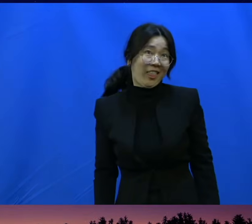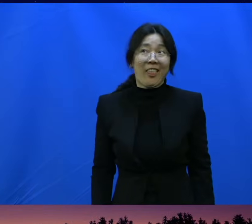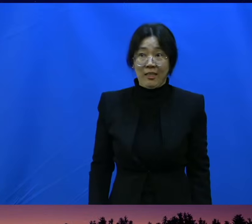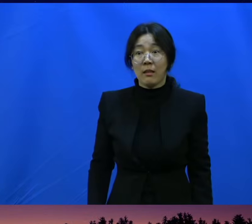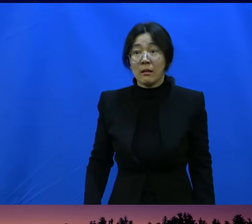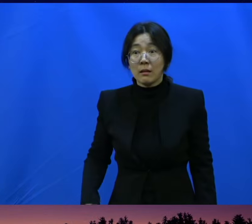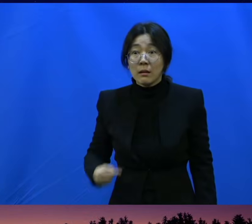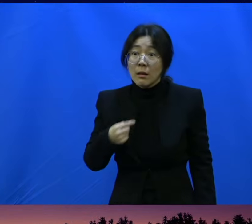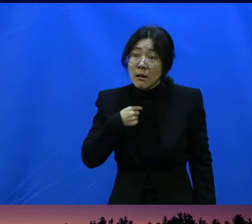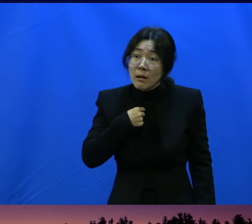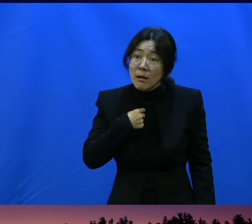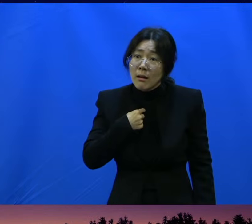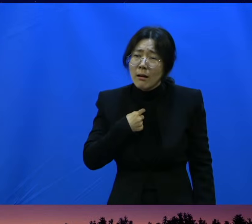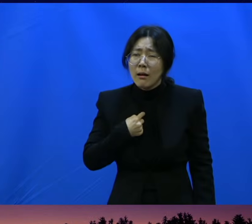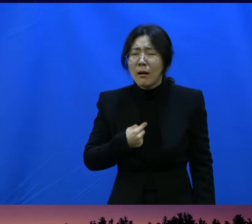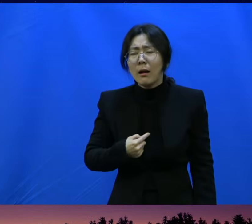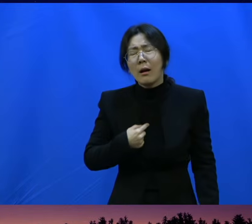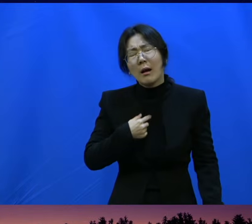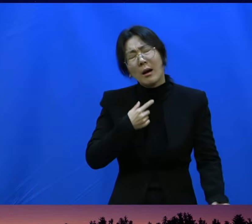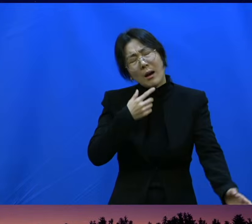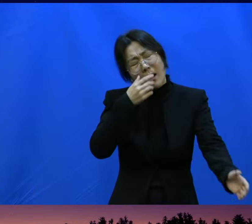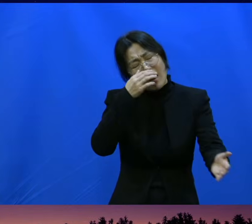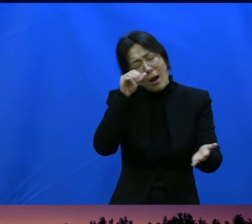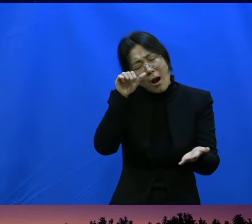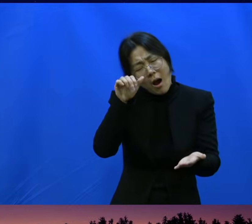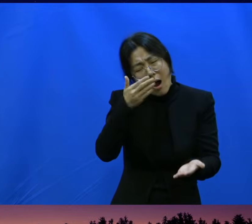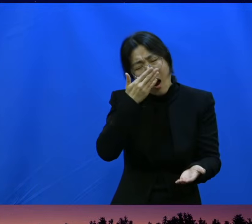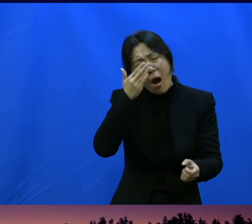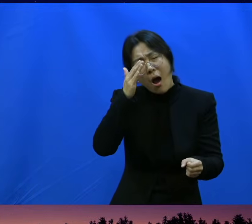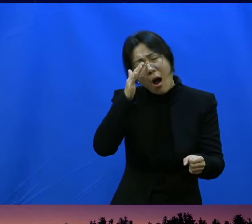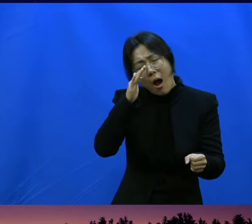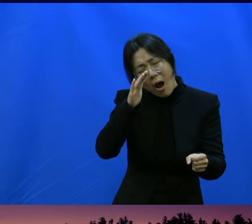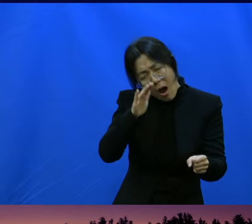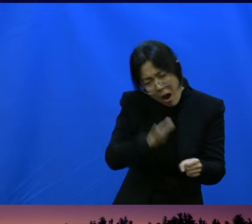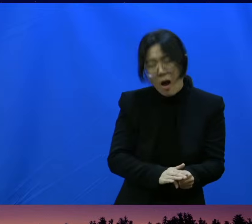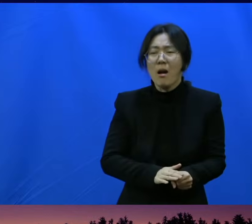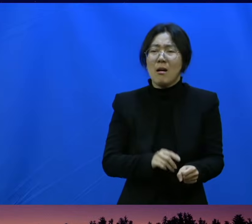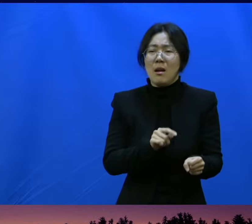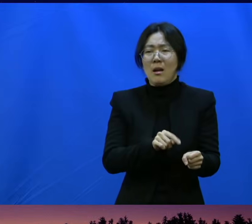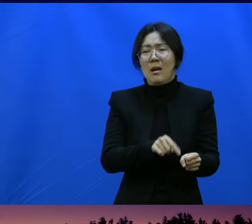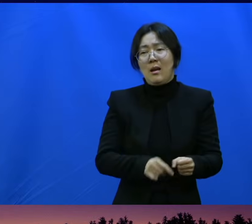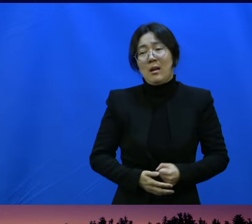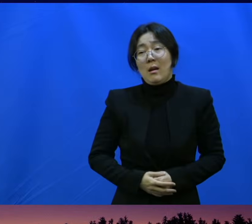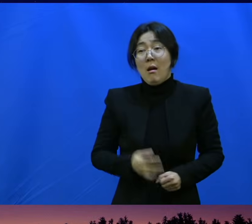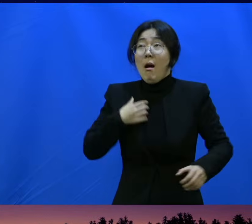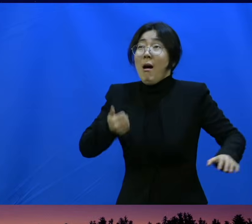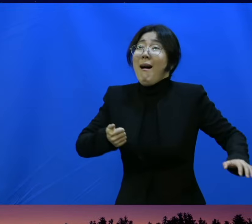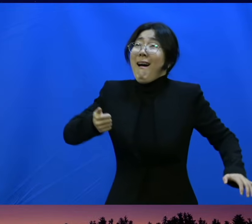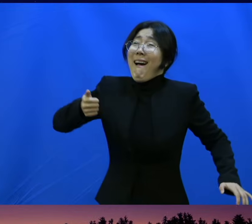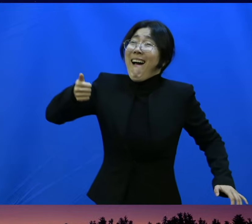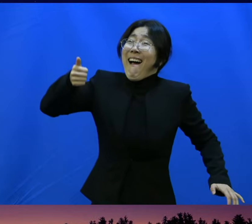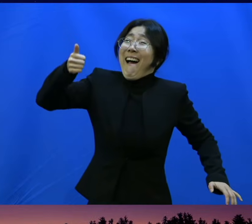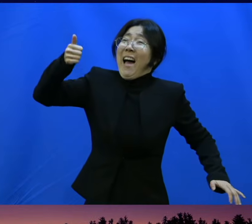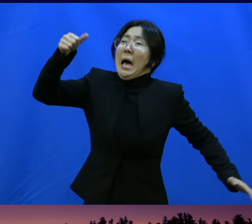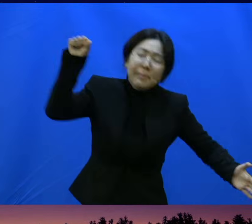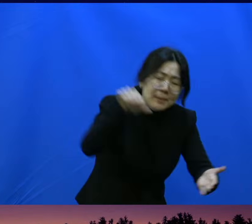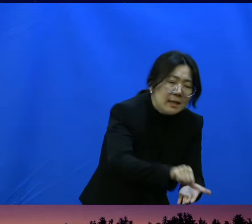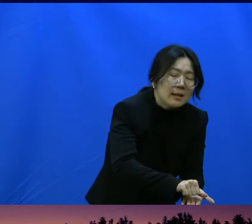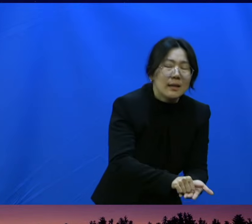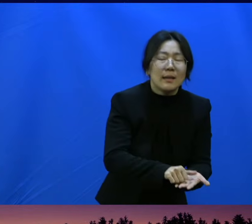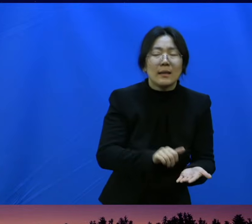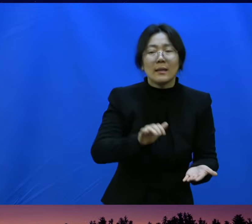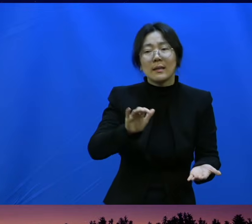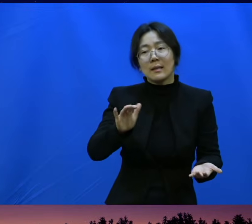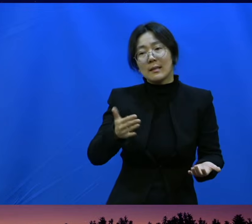순간에 뒤집어 줄 수가 있겠어요? 완전히 밑바닥까지 가는 거예요. 그토록 높이 올라갔던 거가 더 이상 내려갈 곳이 없을